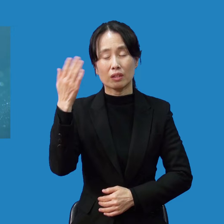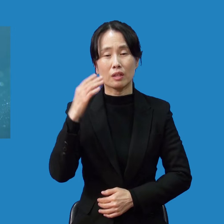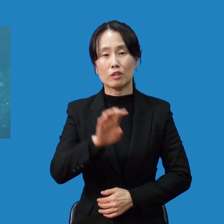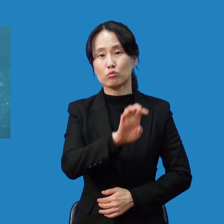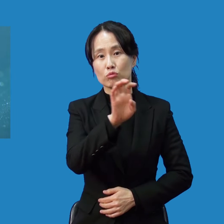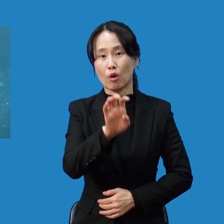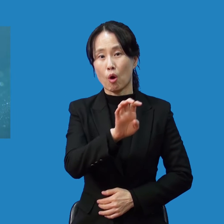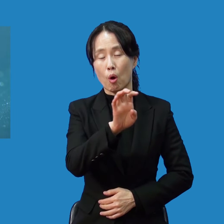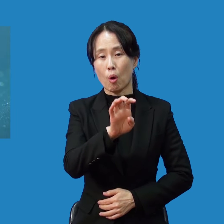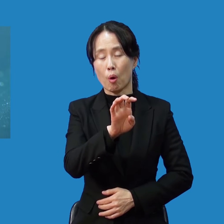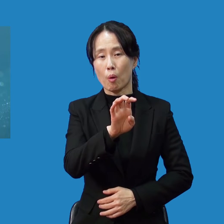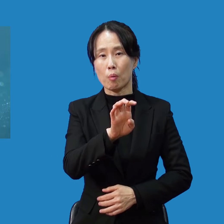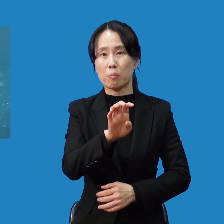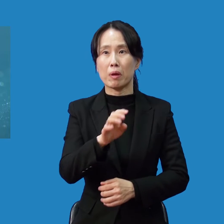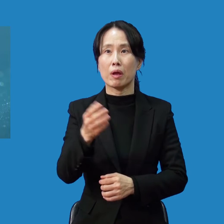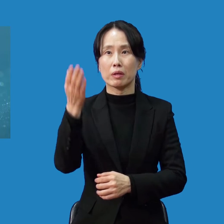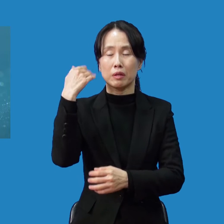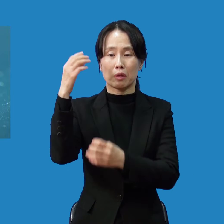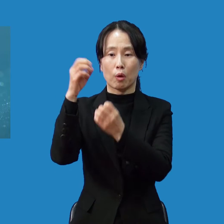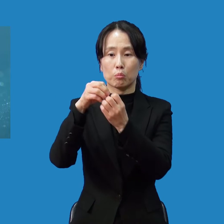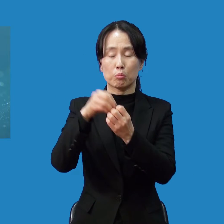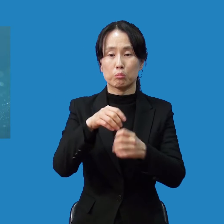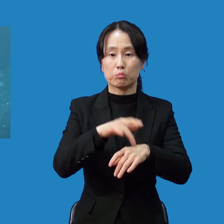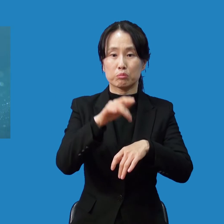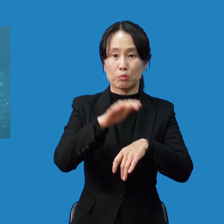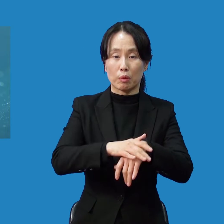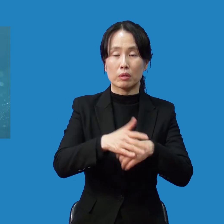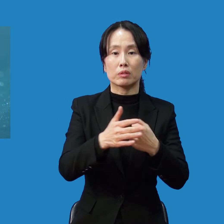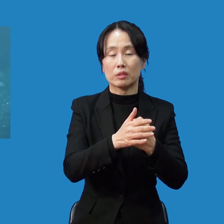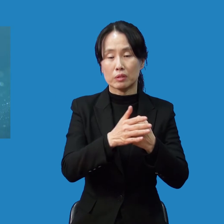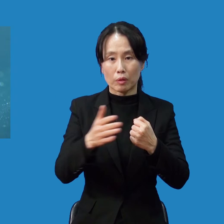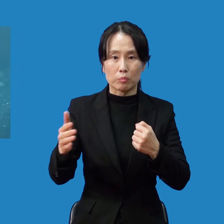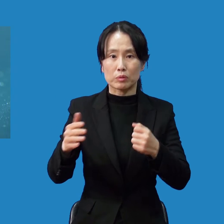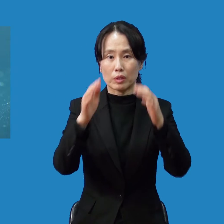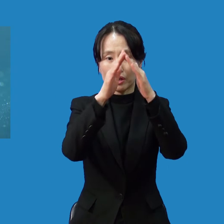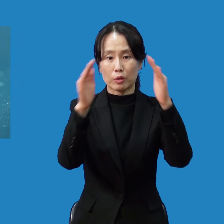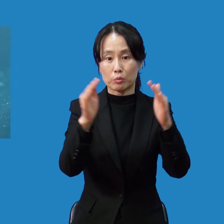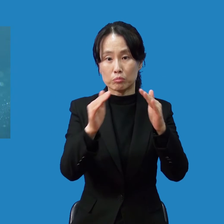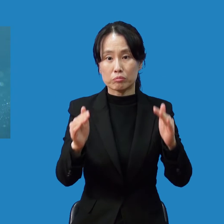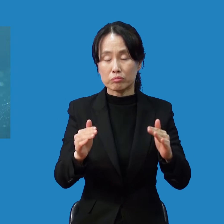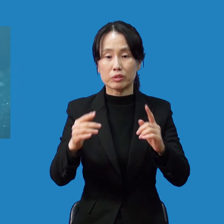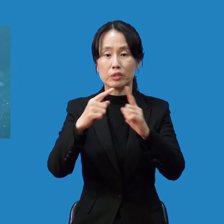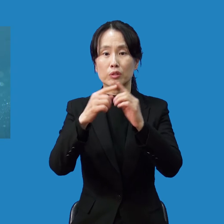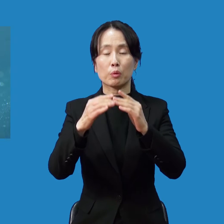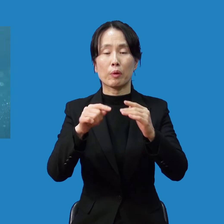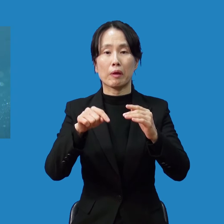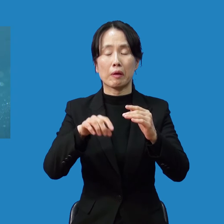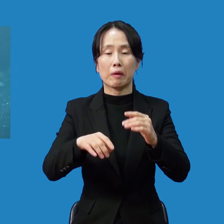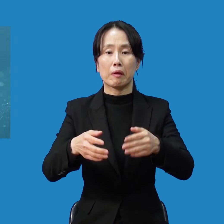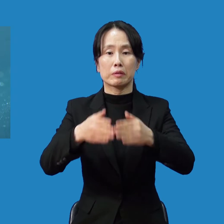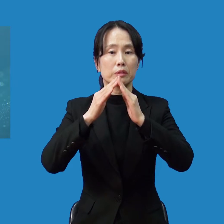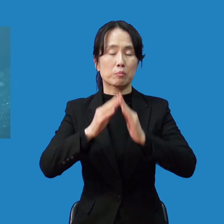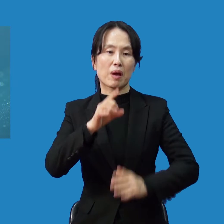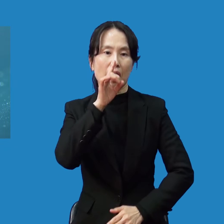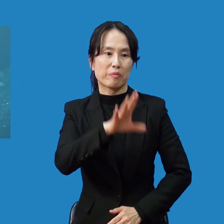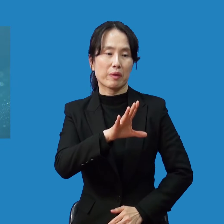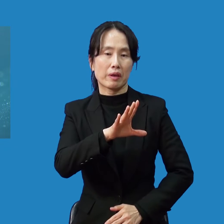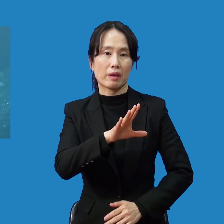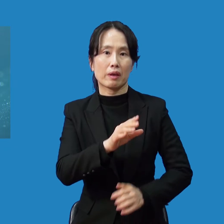유럽의 미신적인 풍습에서 유래한 것이기 때문에 그것을 교회 안에 세우면 안 된다는